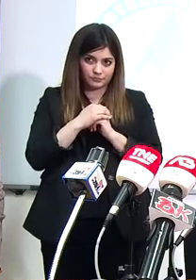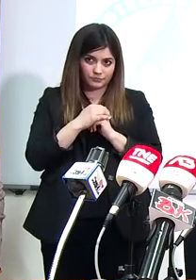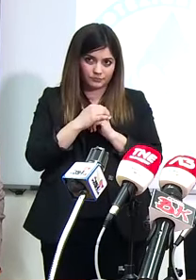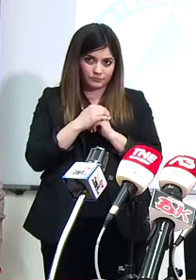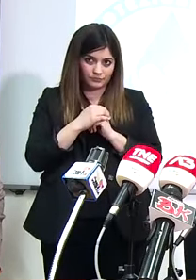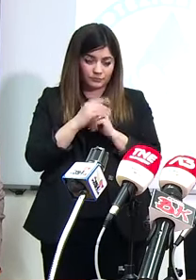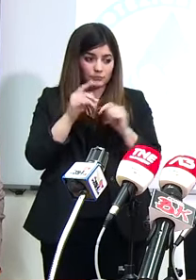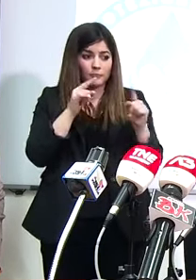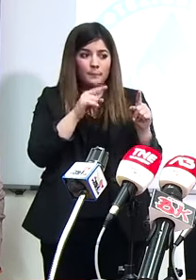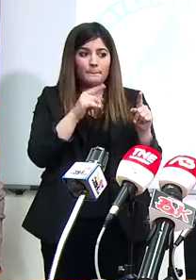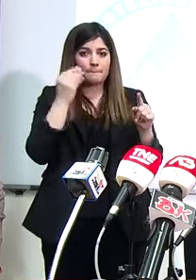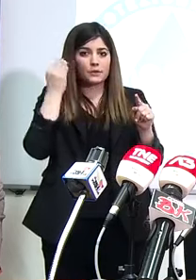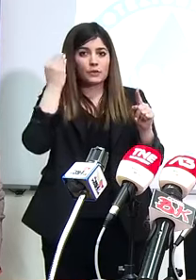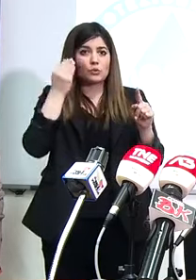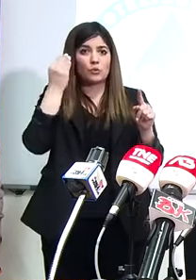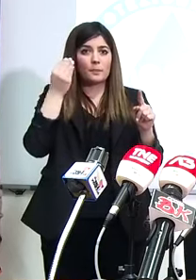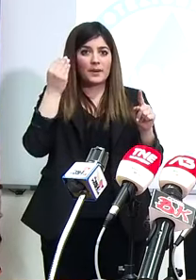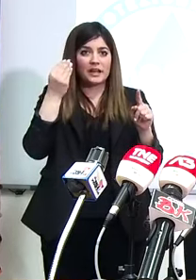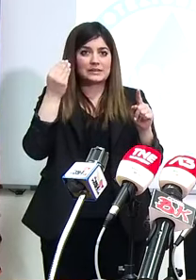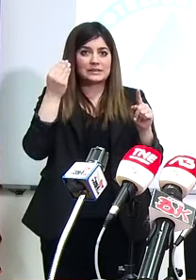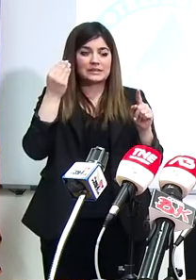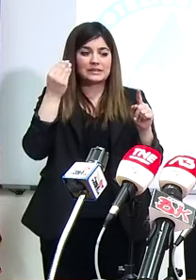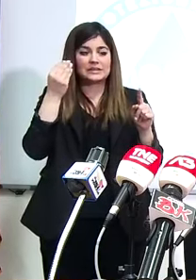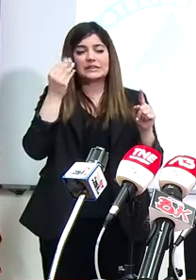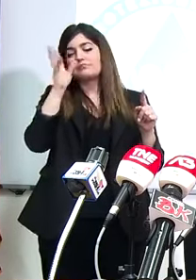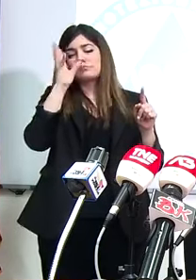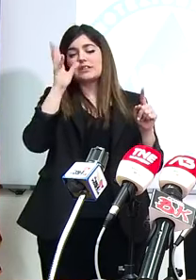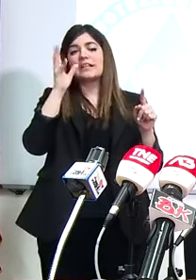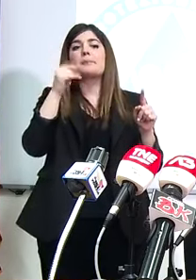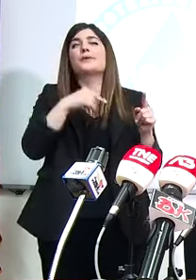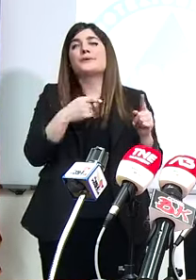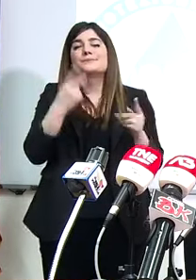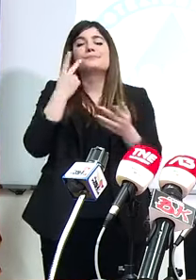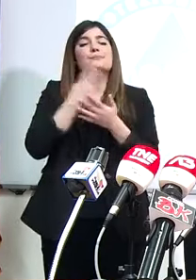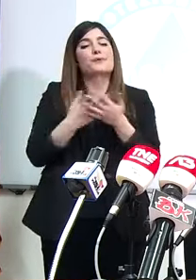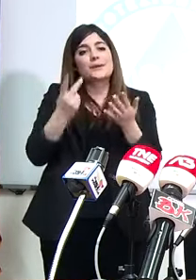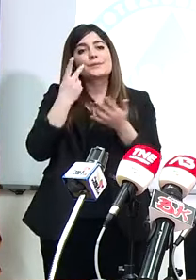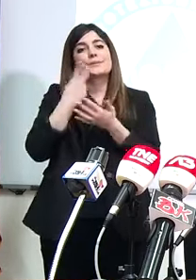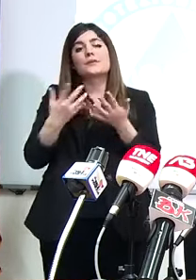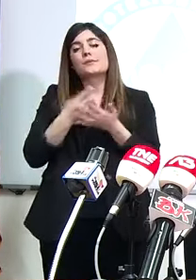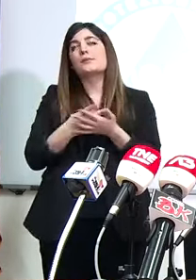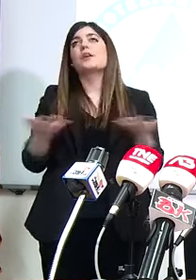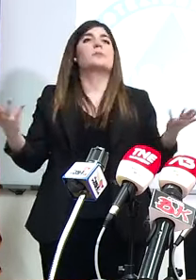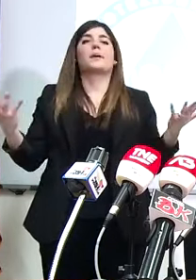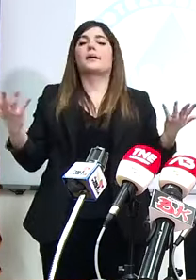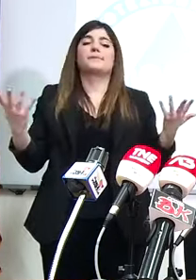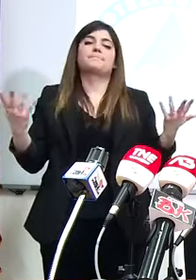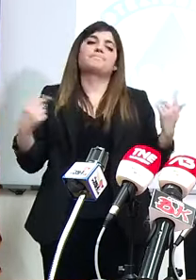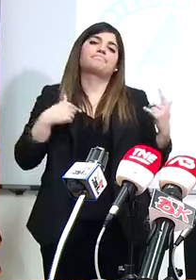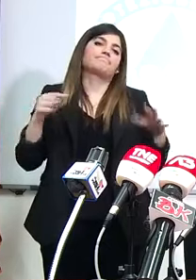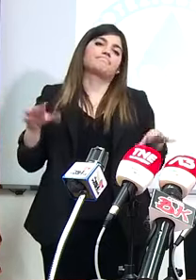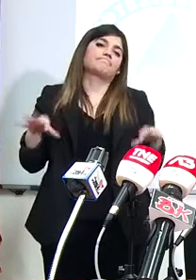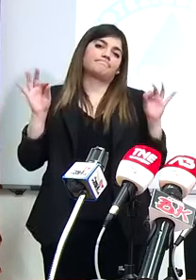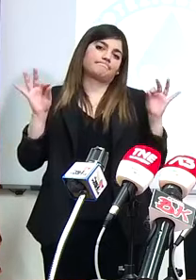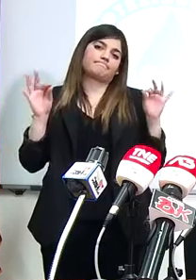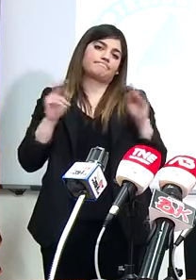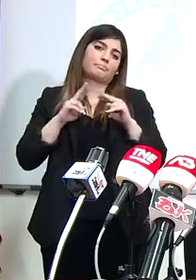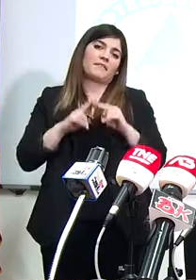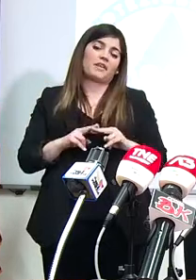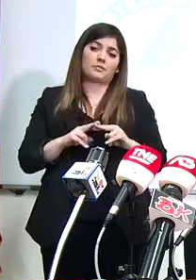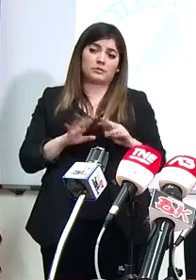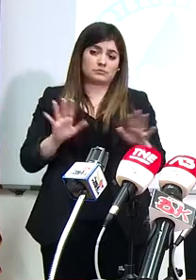liquità ho provato ma mi fermo ha detto guardate noi abbiamo fatto il nostro dovere e penso che sia fondamentale fare